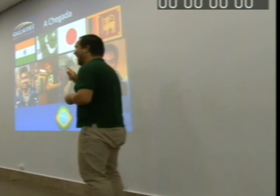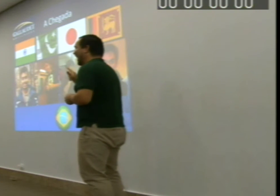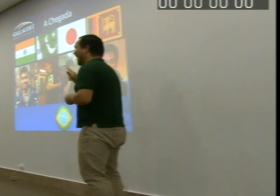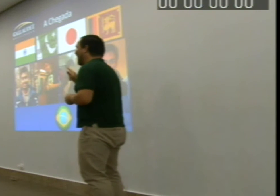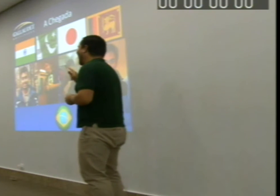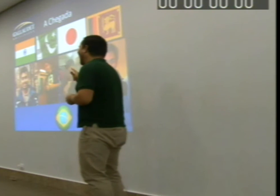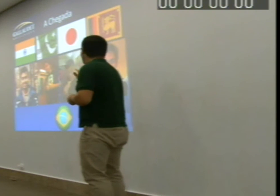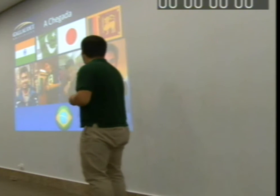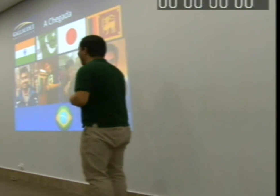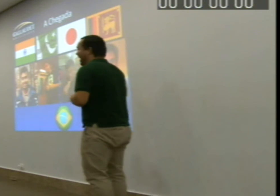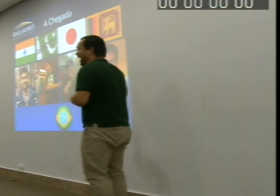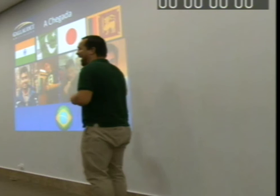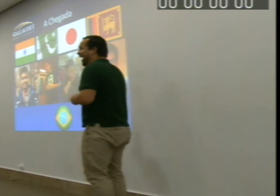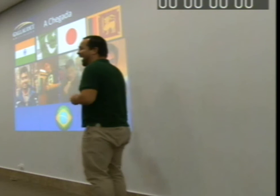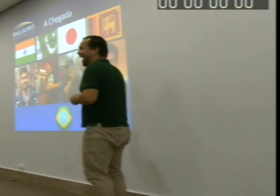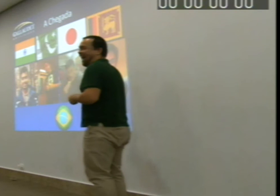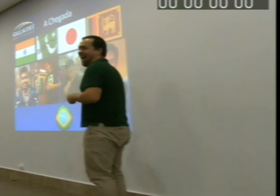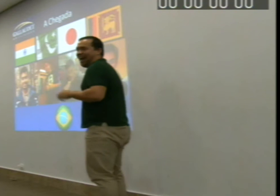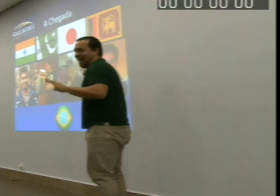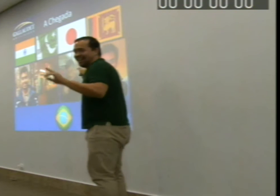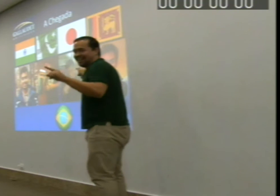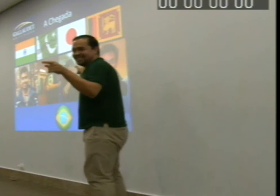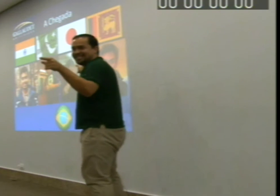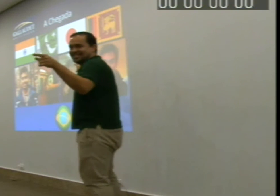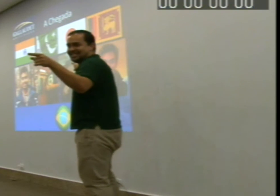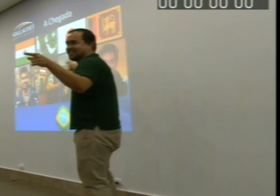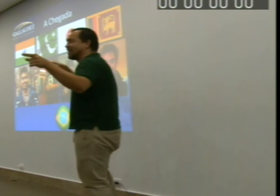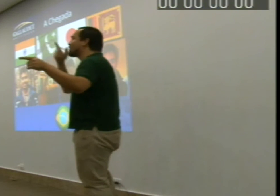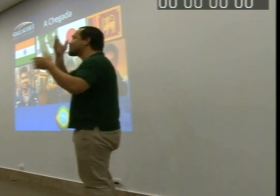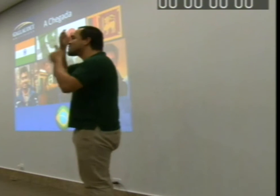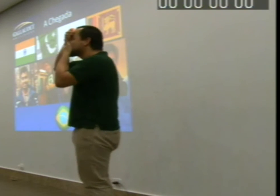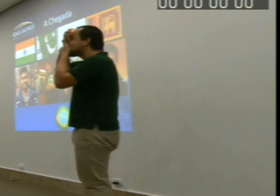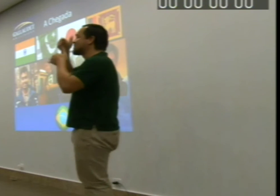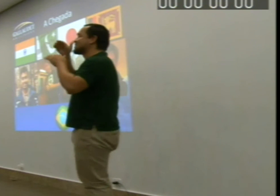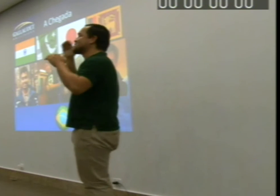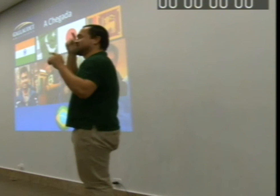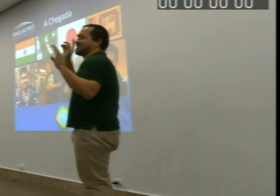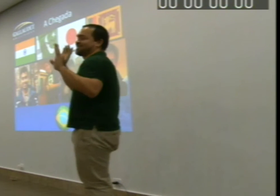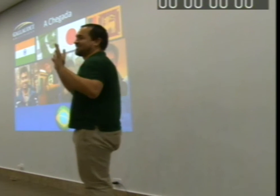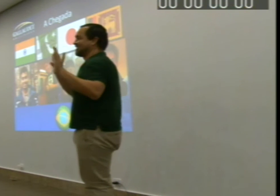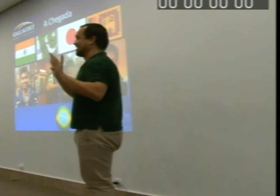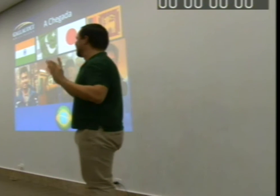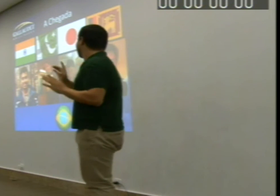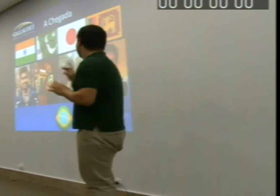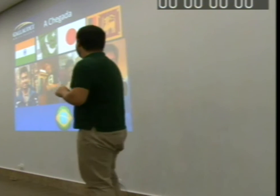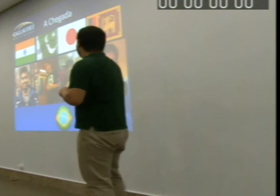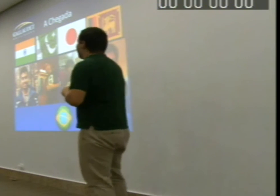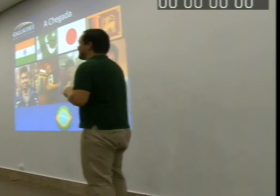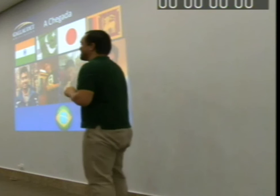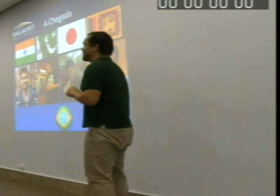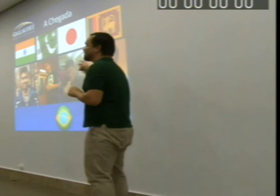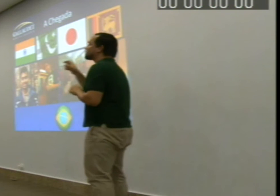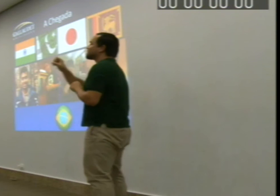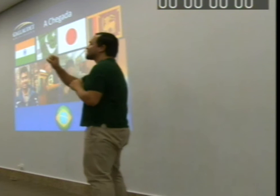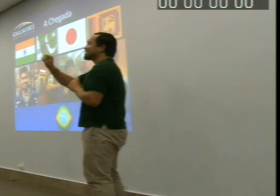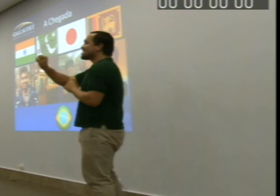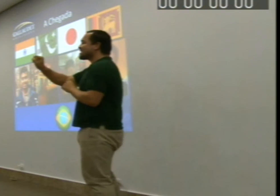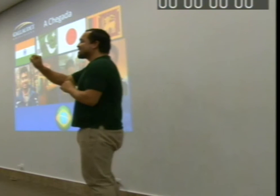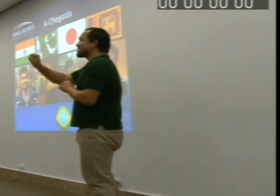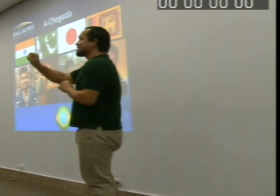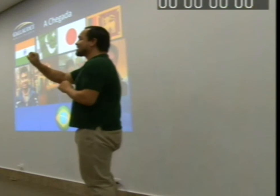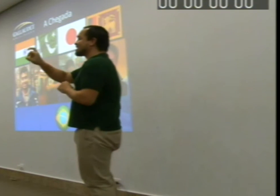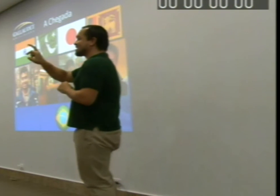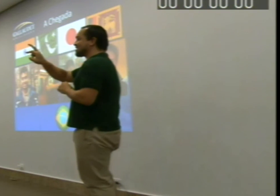R 500 ah da onde ele é falou muçulmano não não é muçulmano não